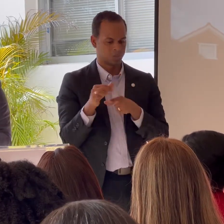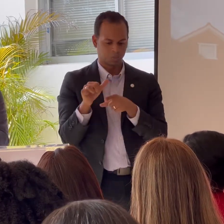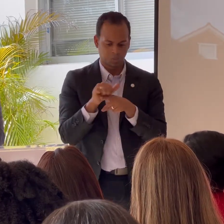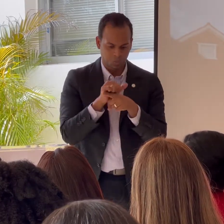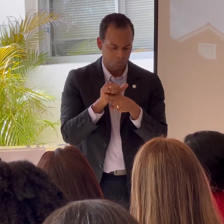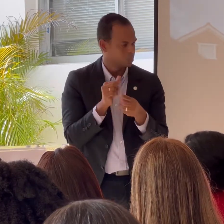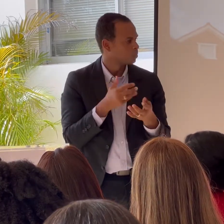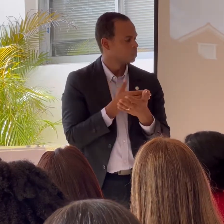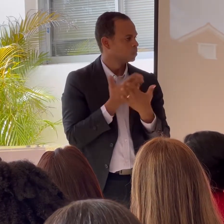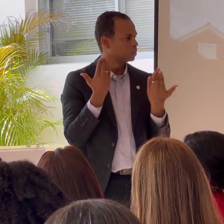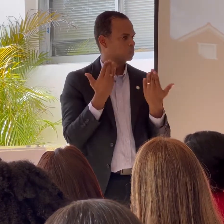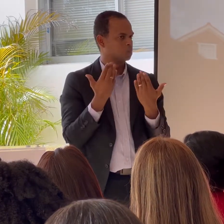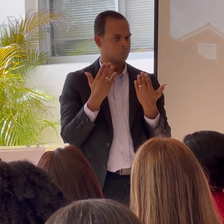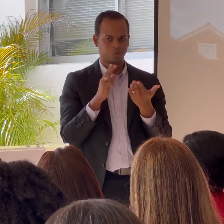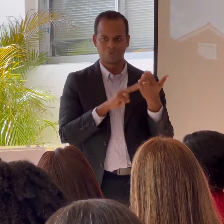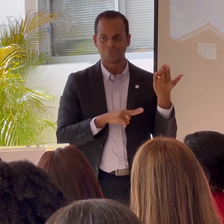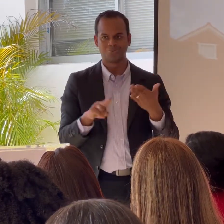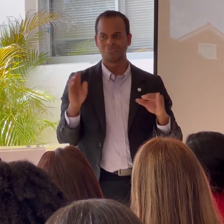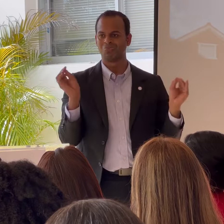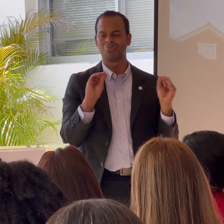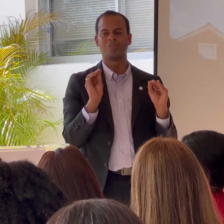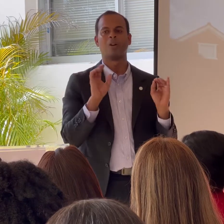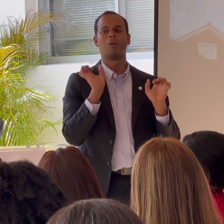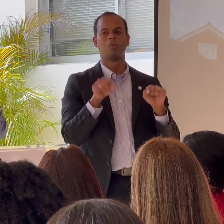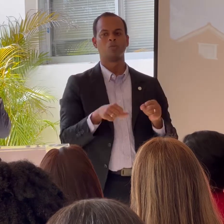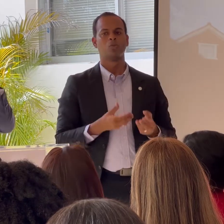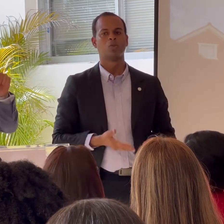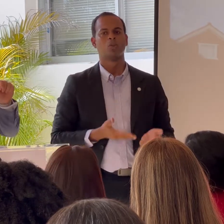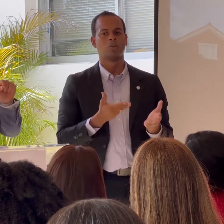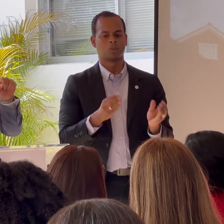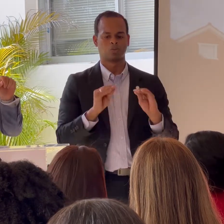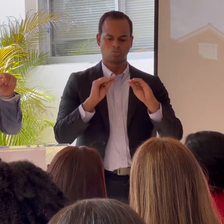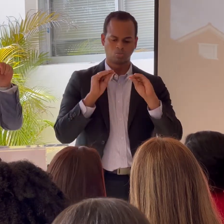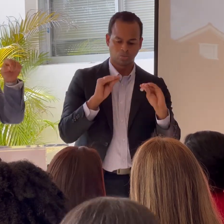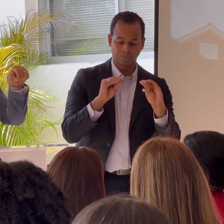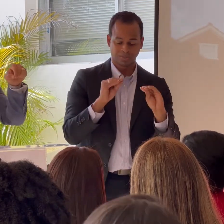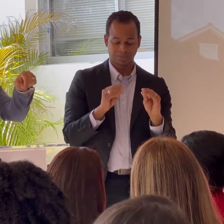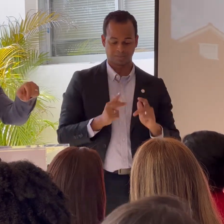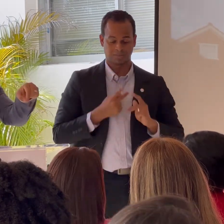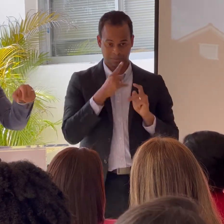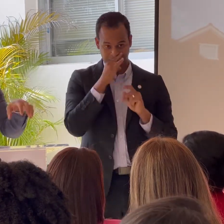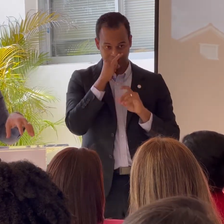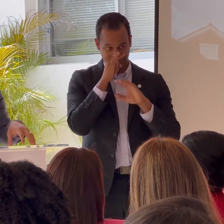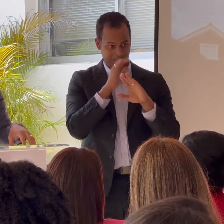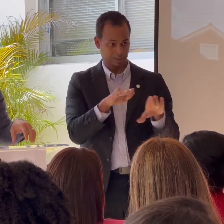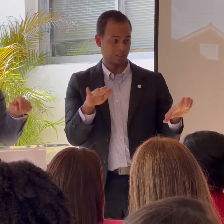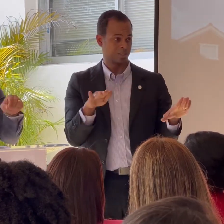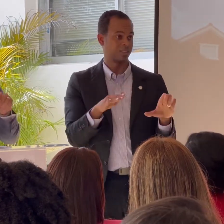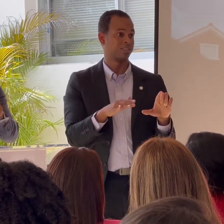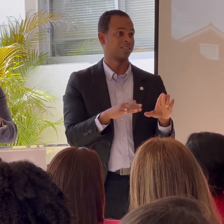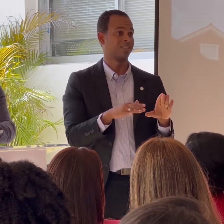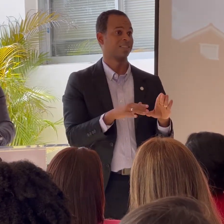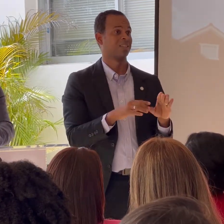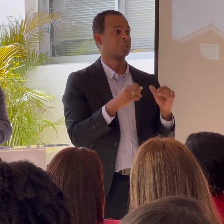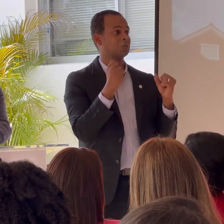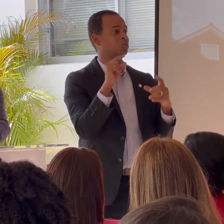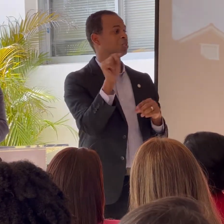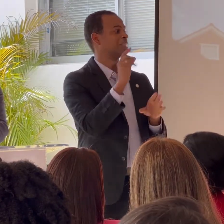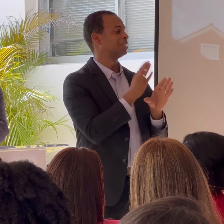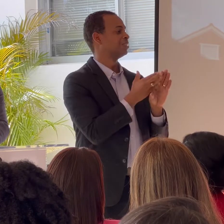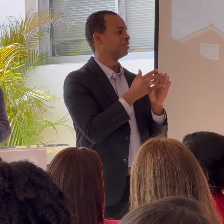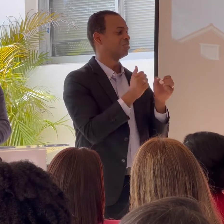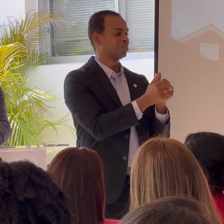formación académica, puede aportarle más a la vida de un niño que cientos de